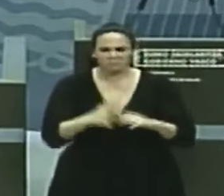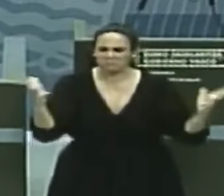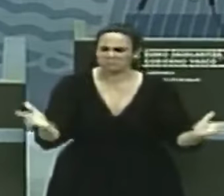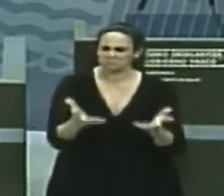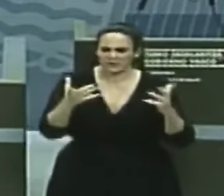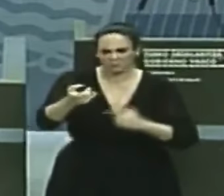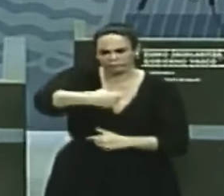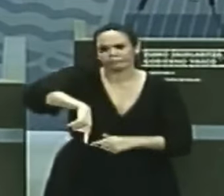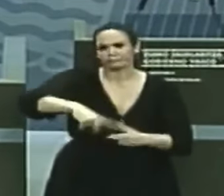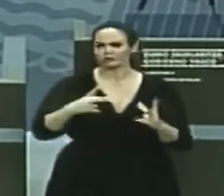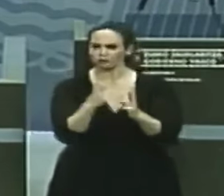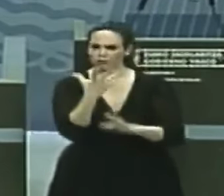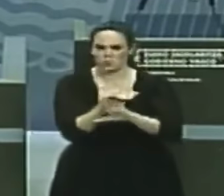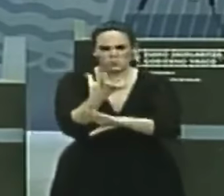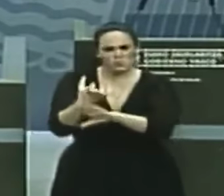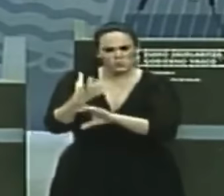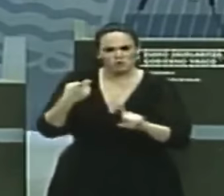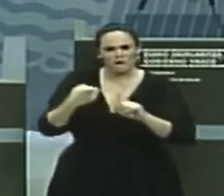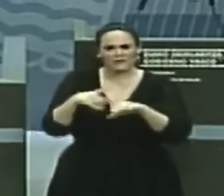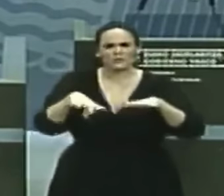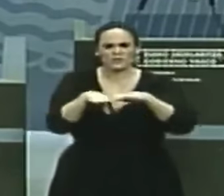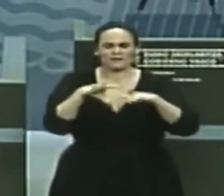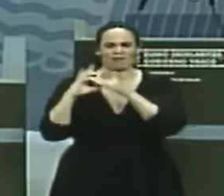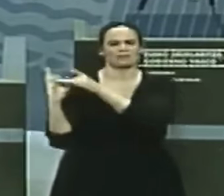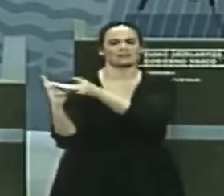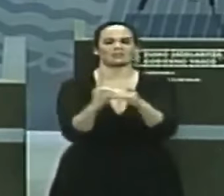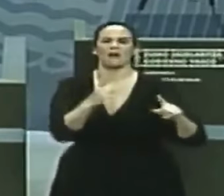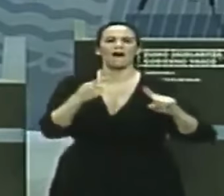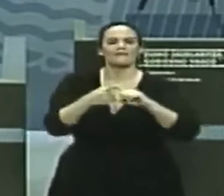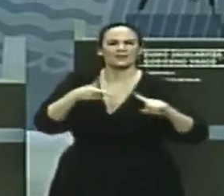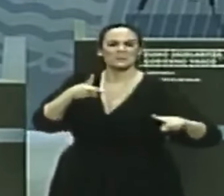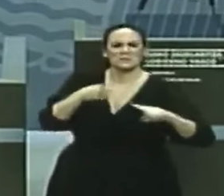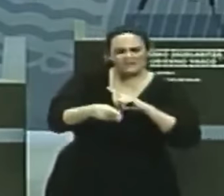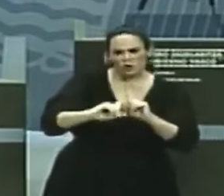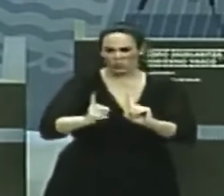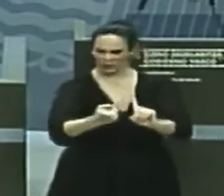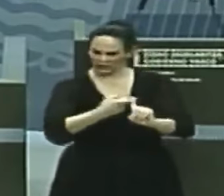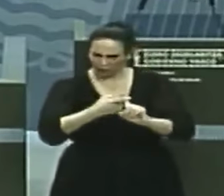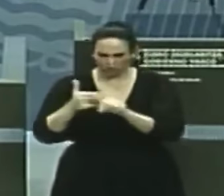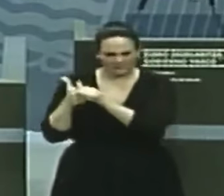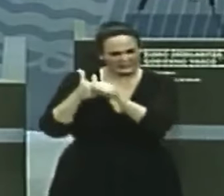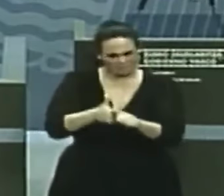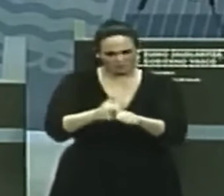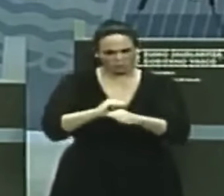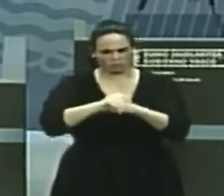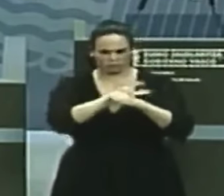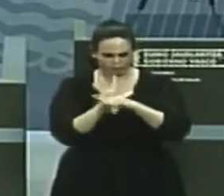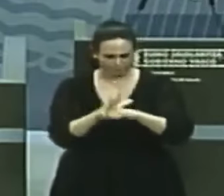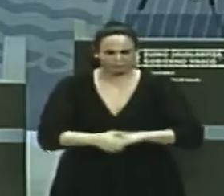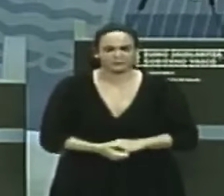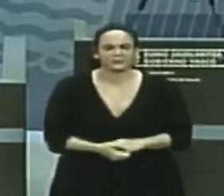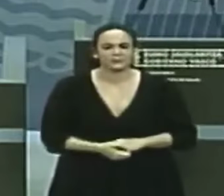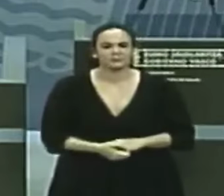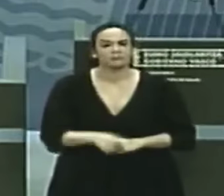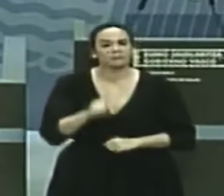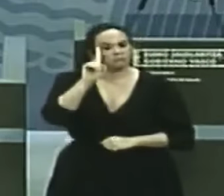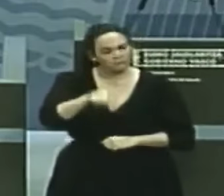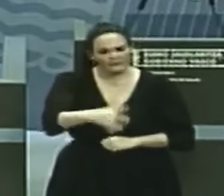ayude a crear esta red ciudadana de prevención de detección y de seguimiento de la enfermedad asimismo